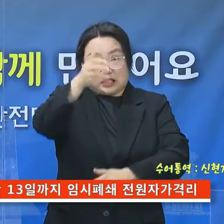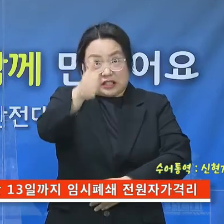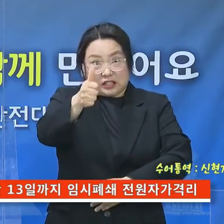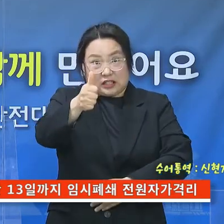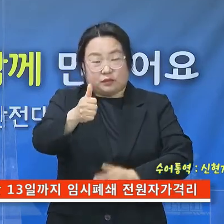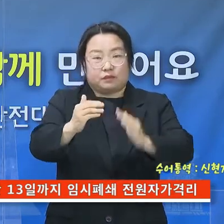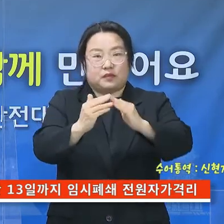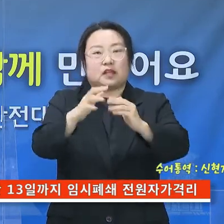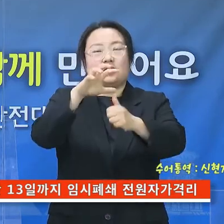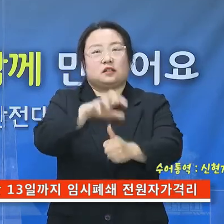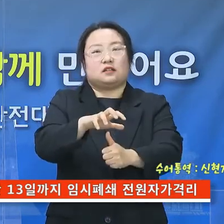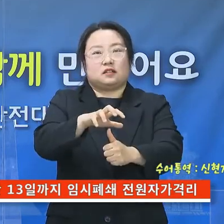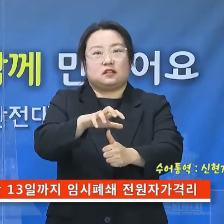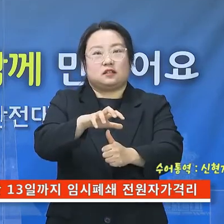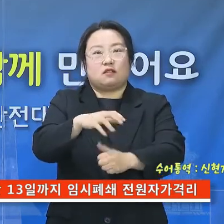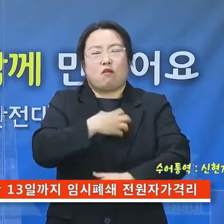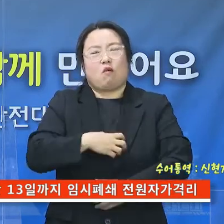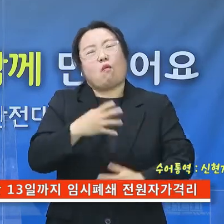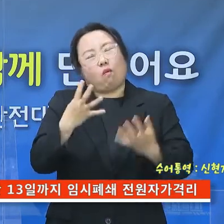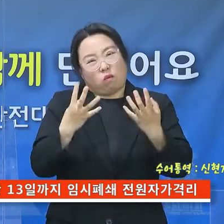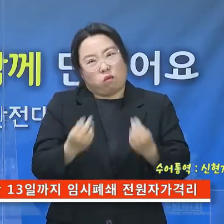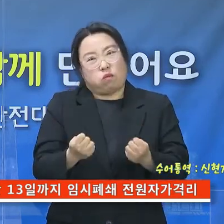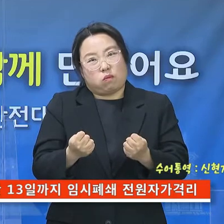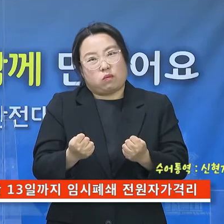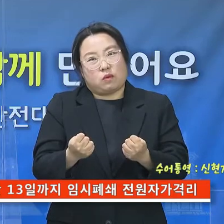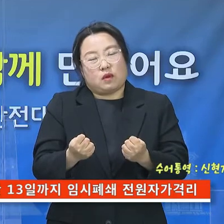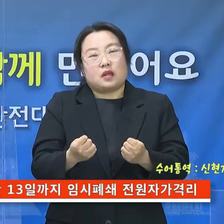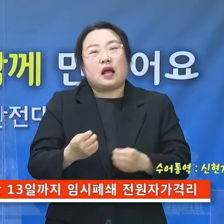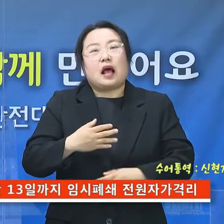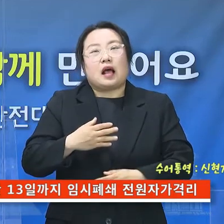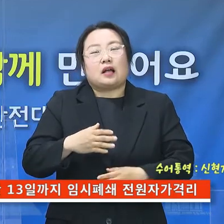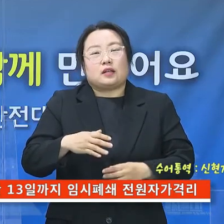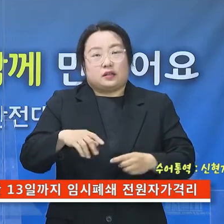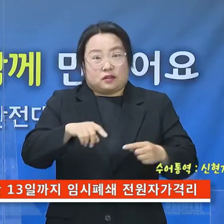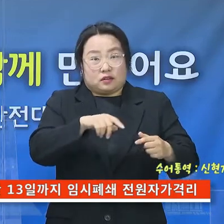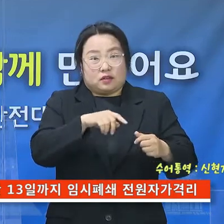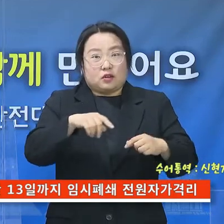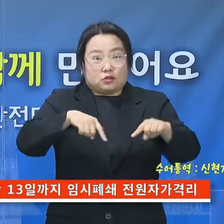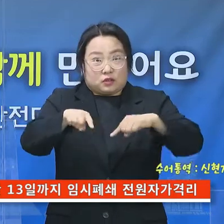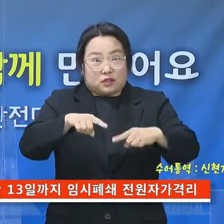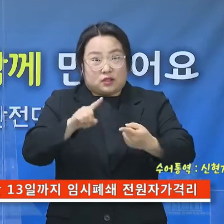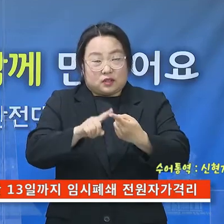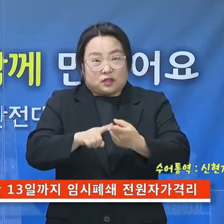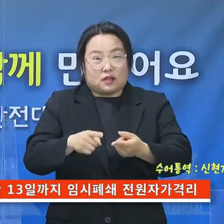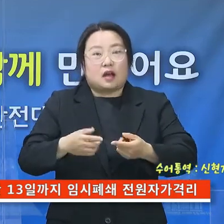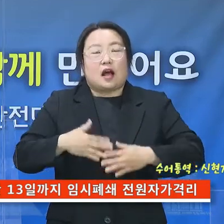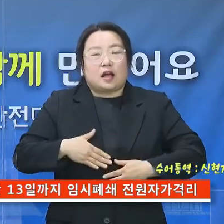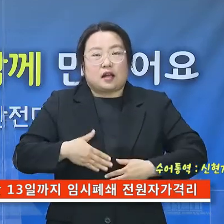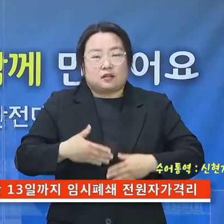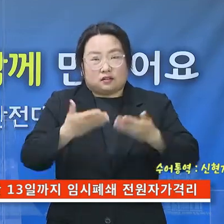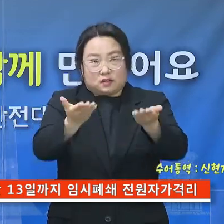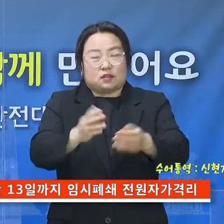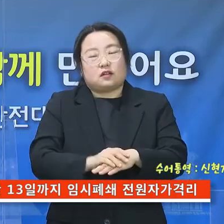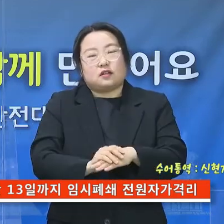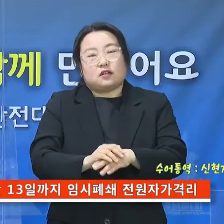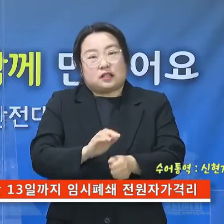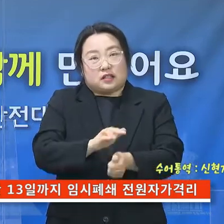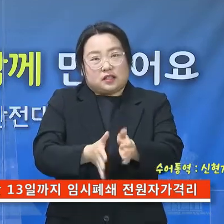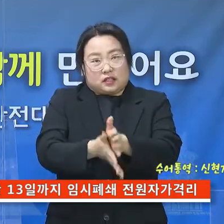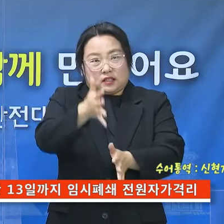걱정하고 계시는 시민 분들이 많아 다음과 같이 알려드립니다 먼저 시청 직원 2명 확진